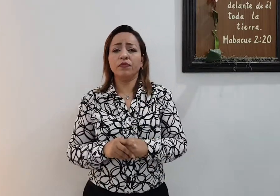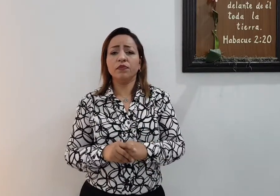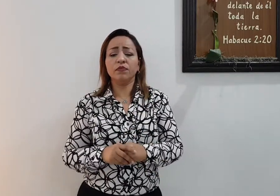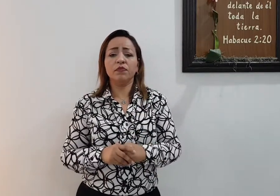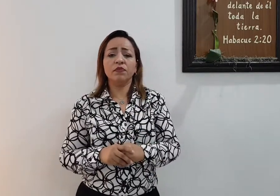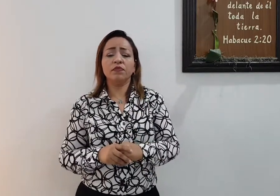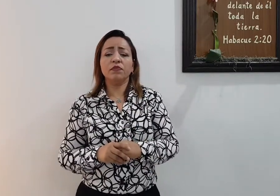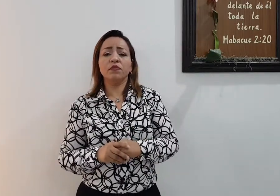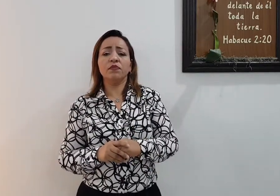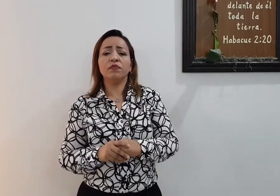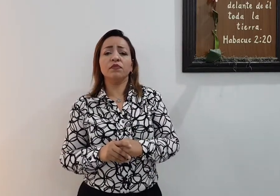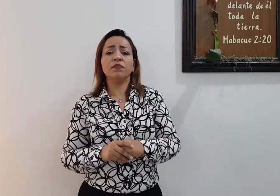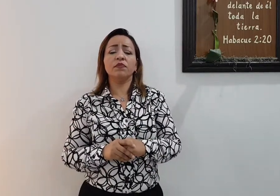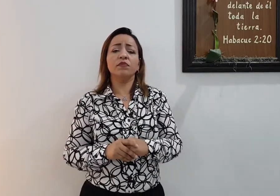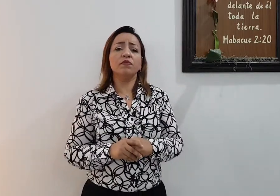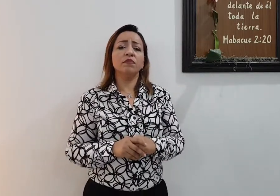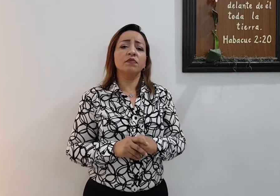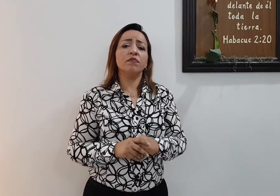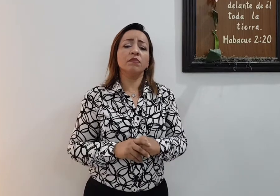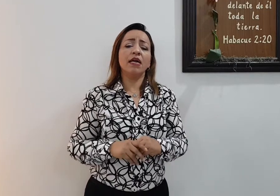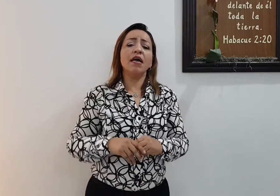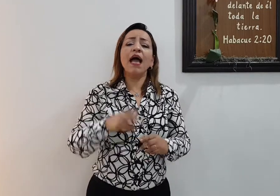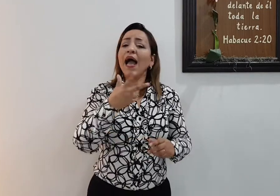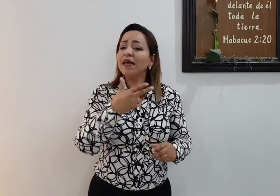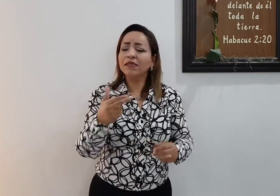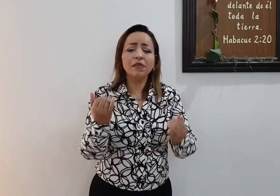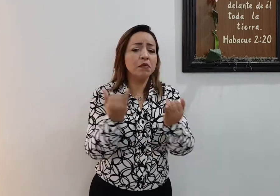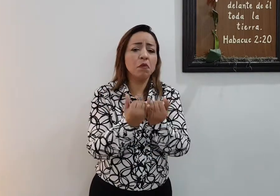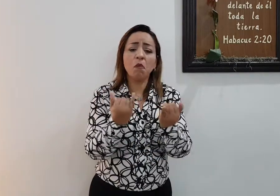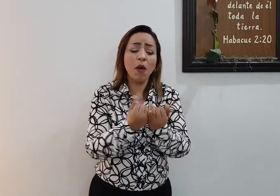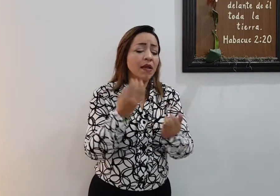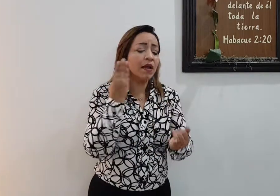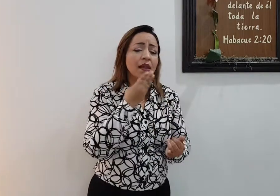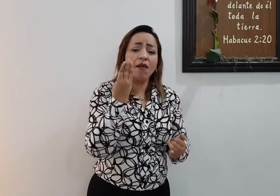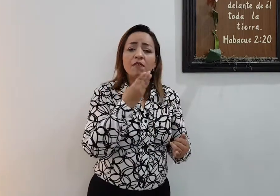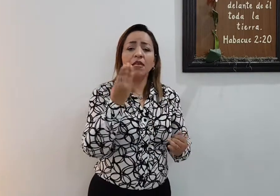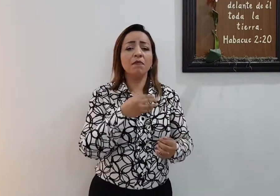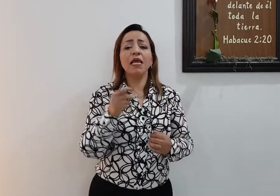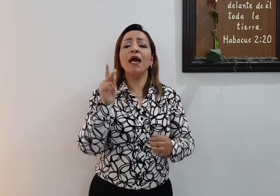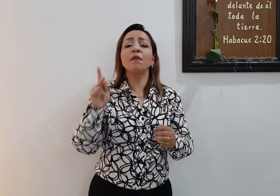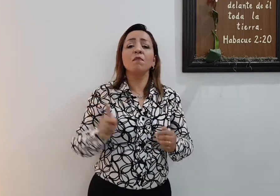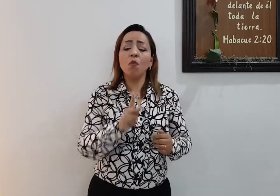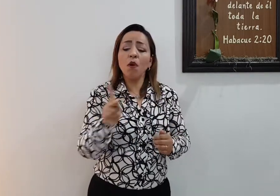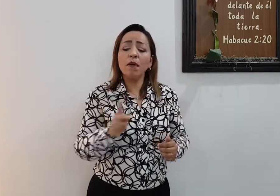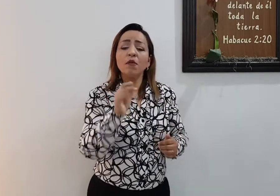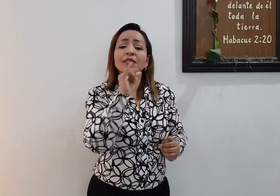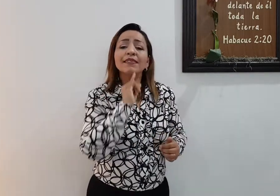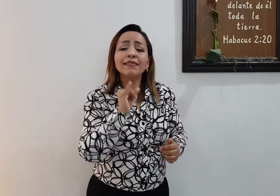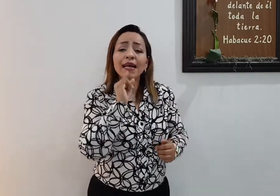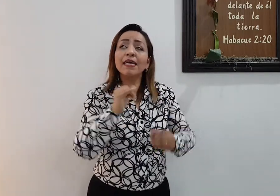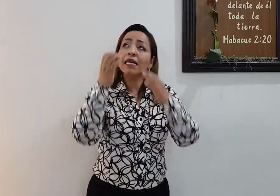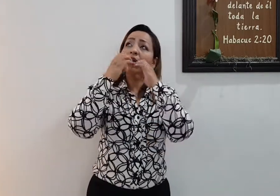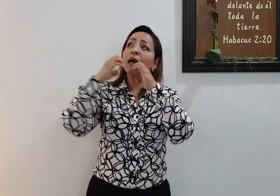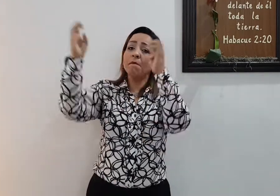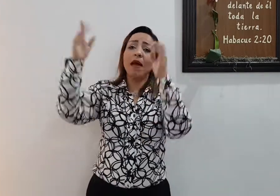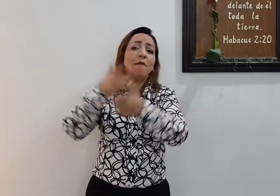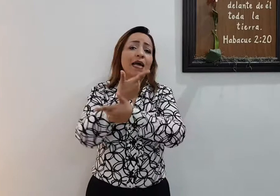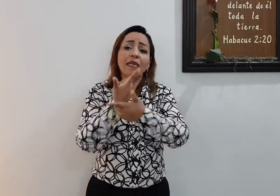y clamaban por ser liberados, Dios se le aparece a Moisés por medio de la zarza y dice, el clamor de mi pueblo ha llegado